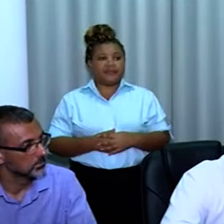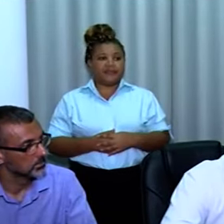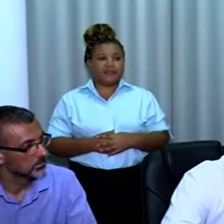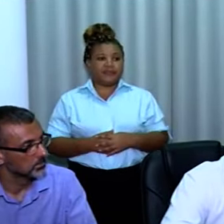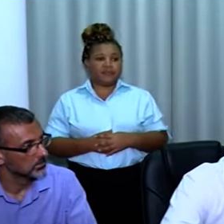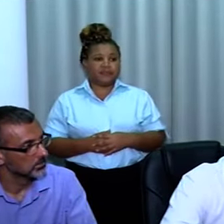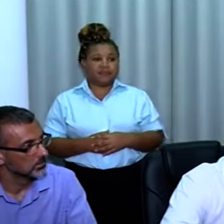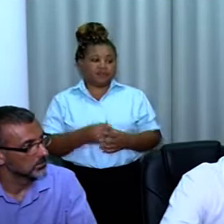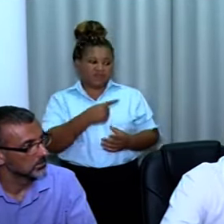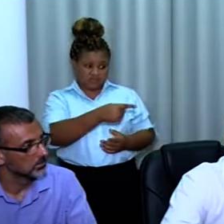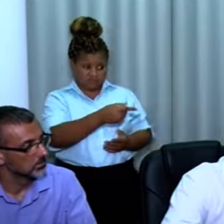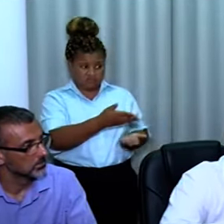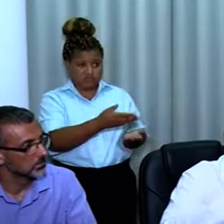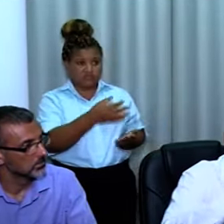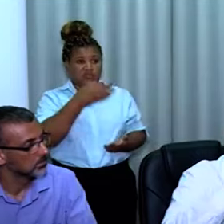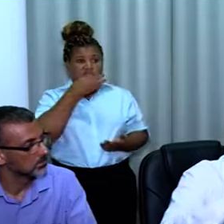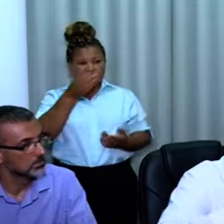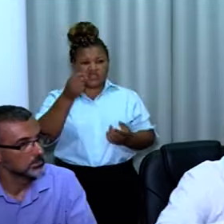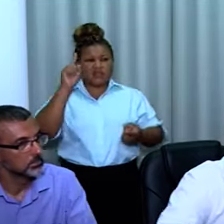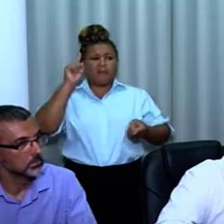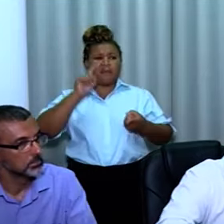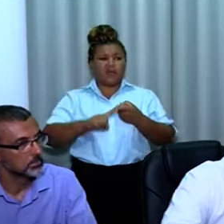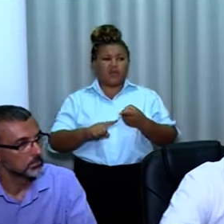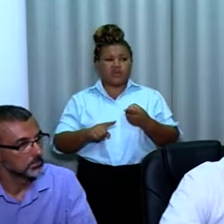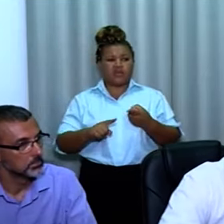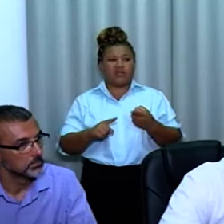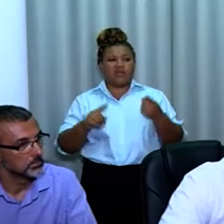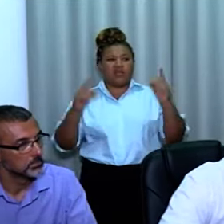ou get la moi vous faites pour tout nain, hein?